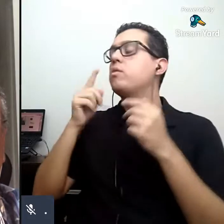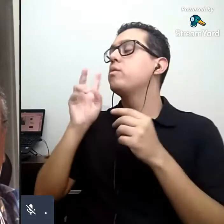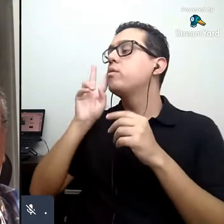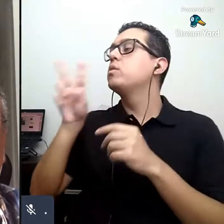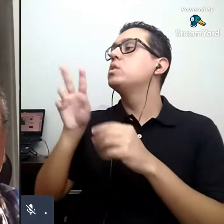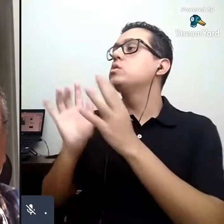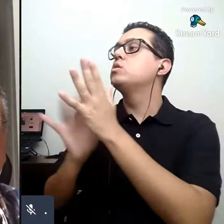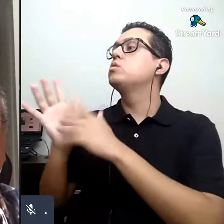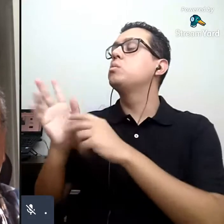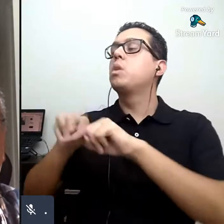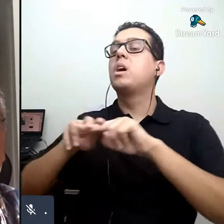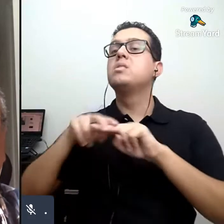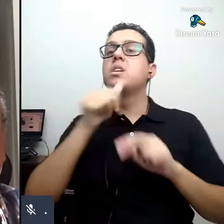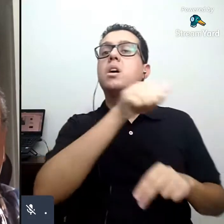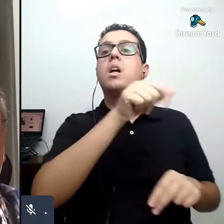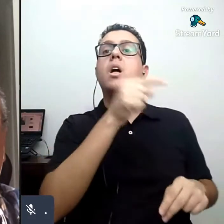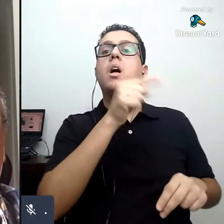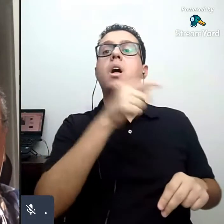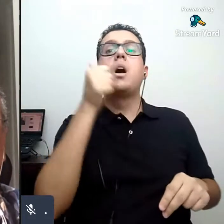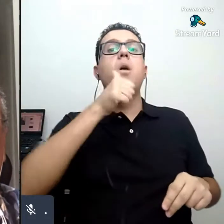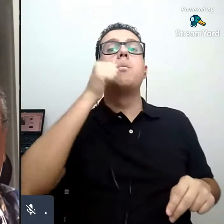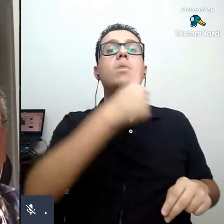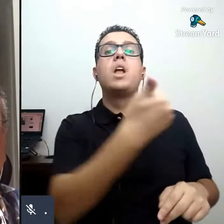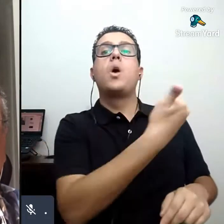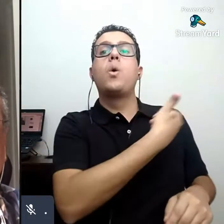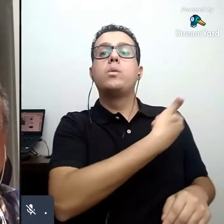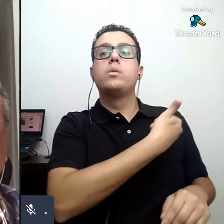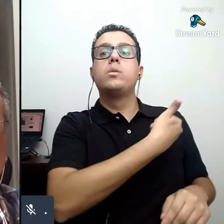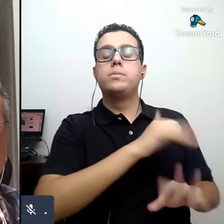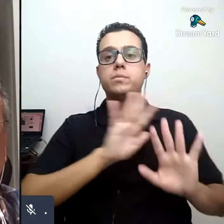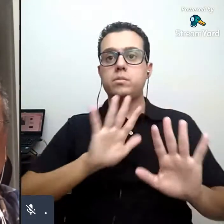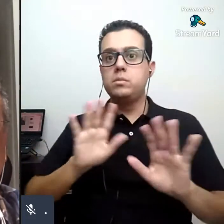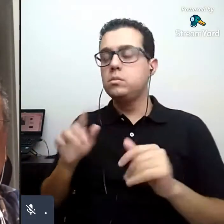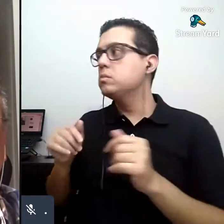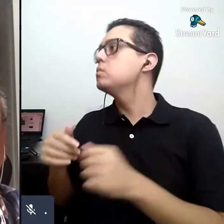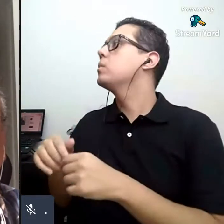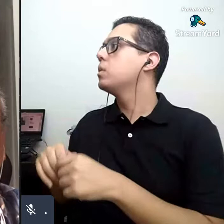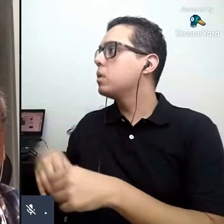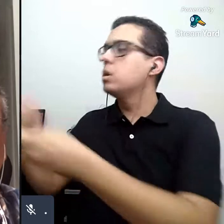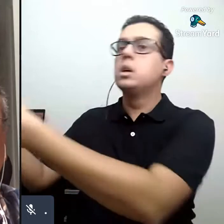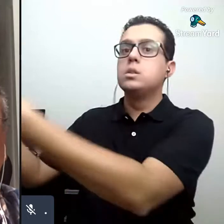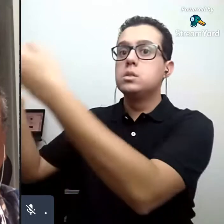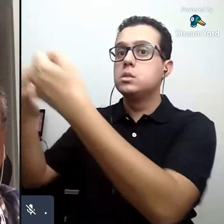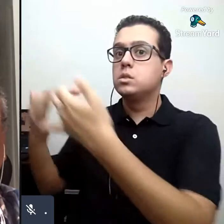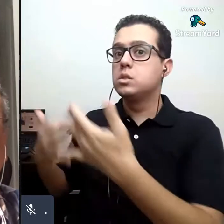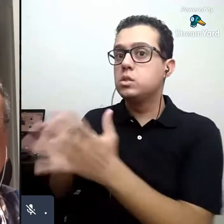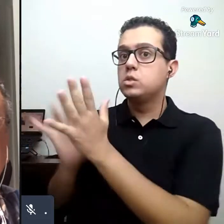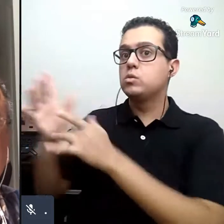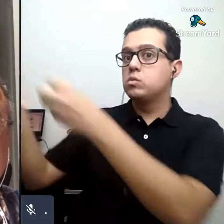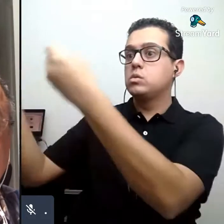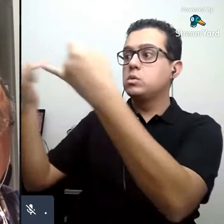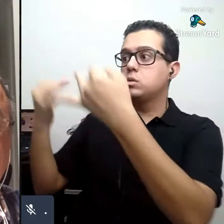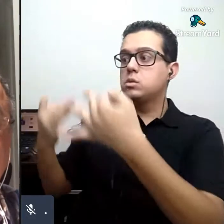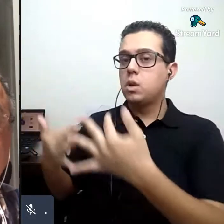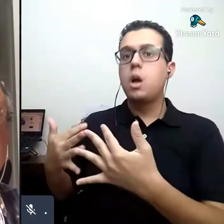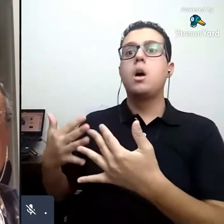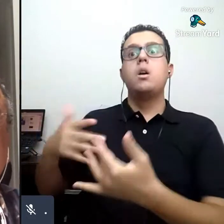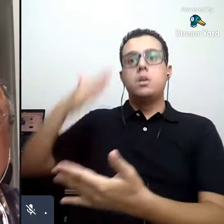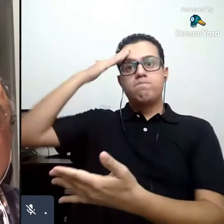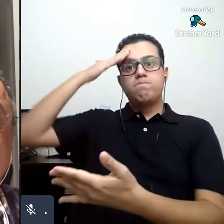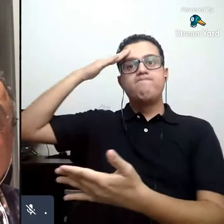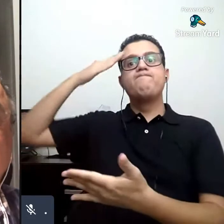da mulher, mas que depois eles mesmos, ao ouvirem as palavras de Jesus, tinham crido. E Jesus vai